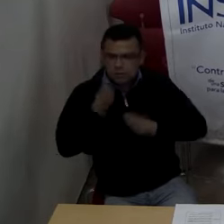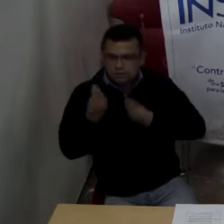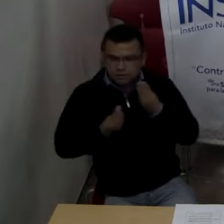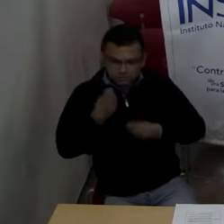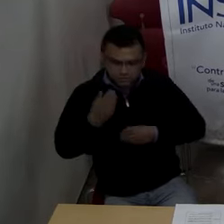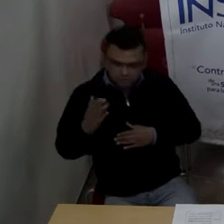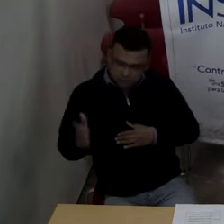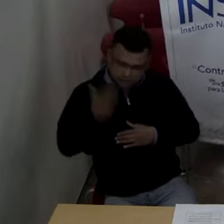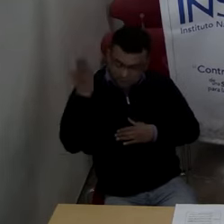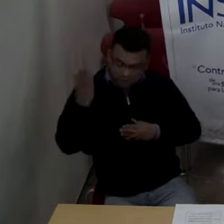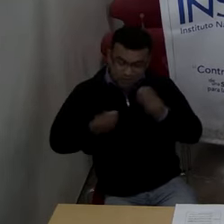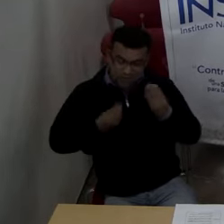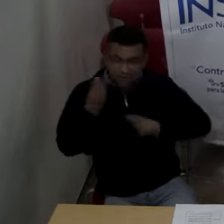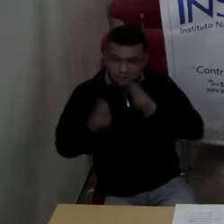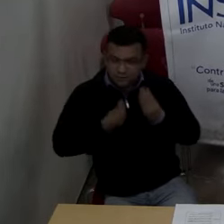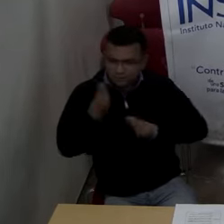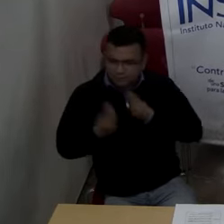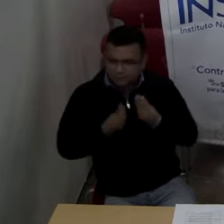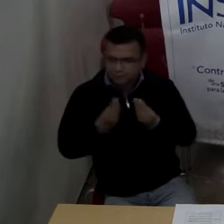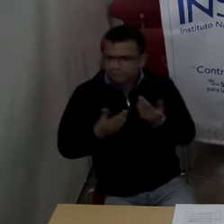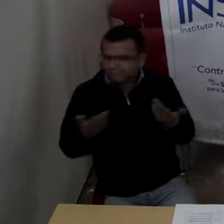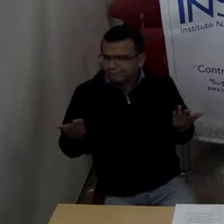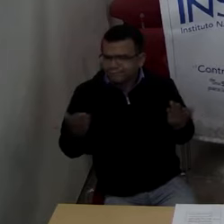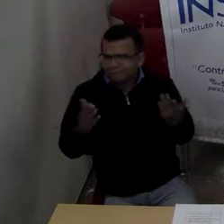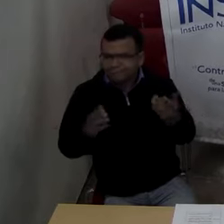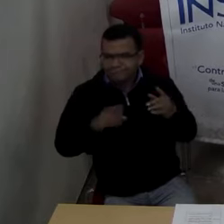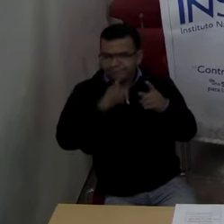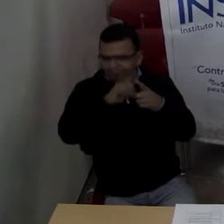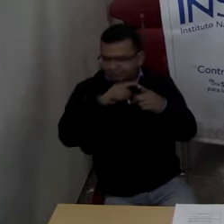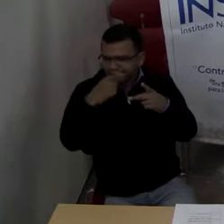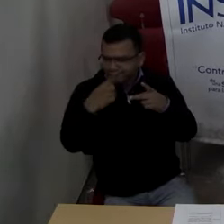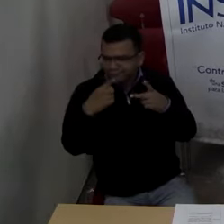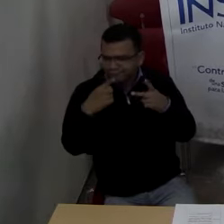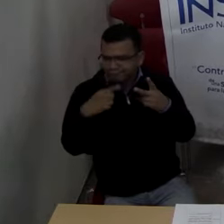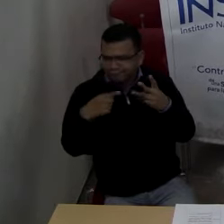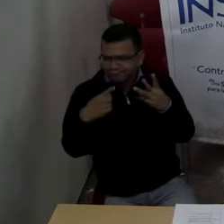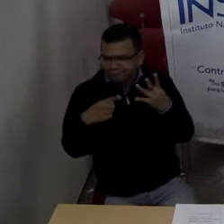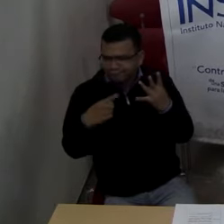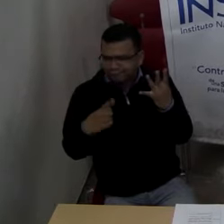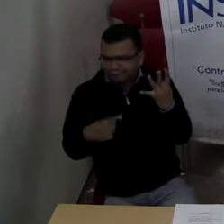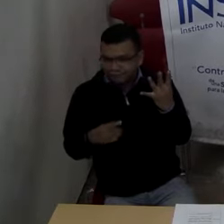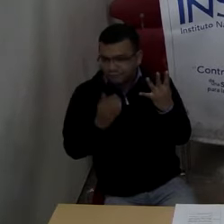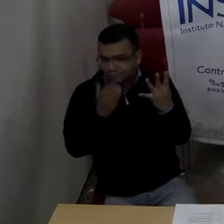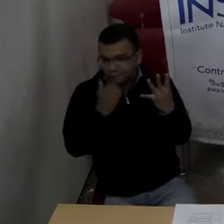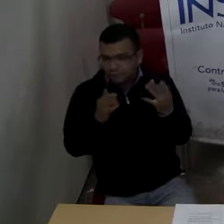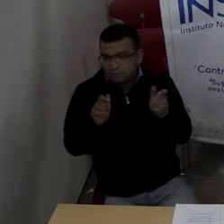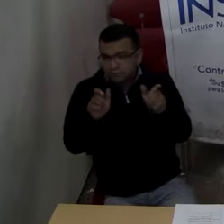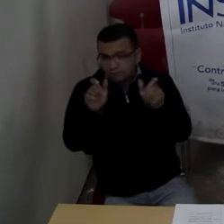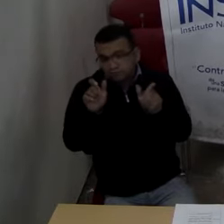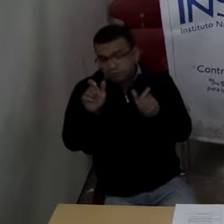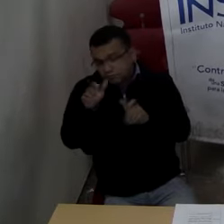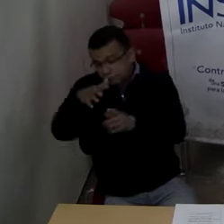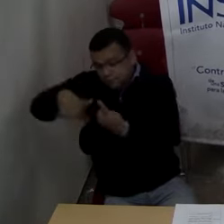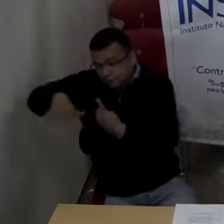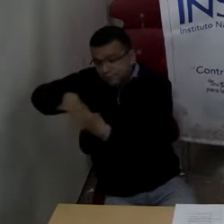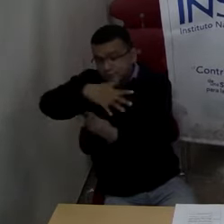Eso involucra varios aspectos. Por ejemplo, los aspectos personales y